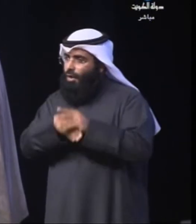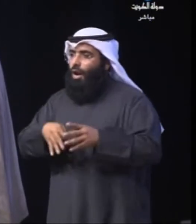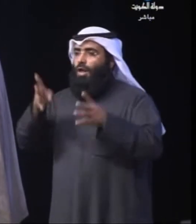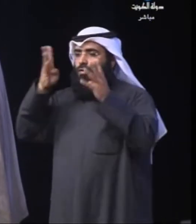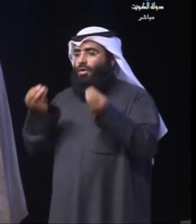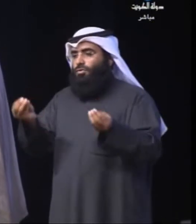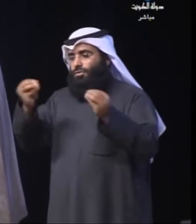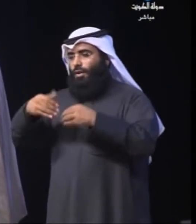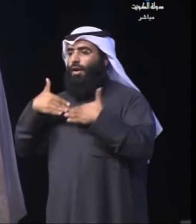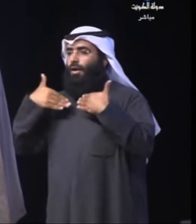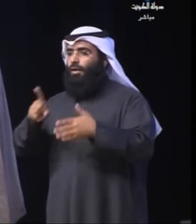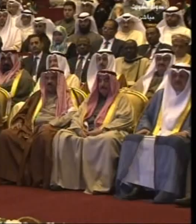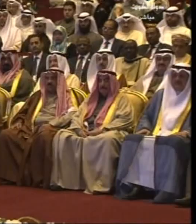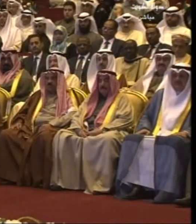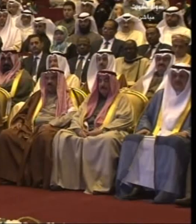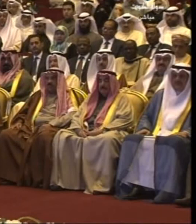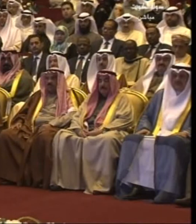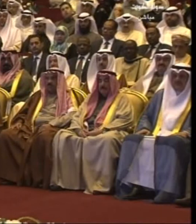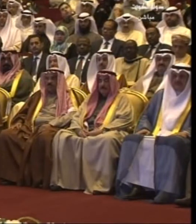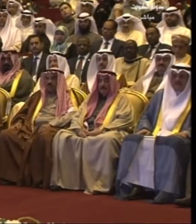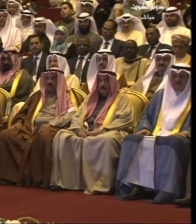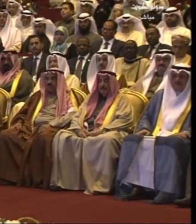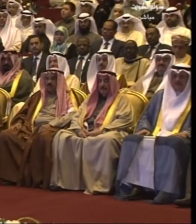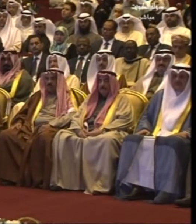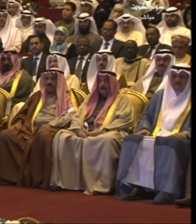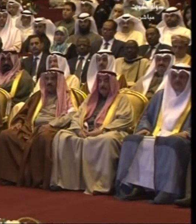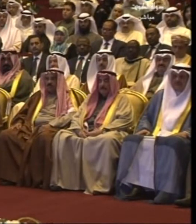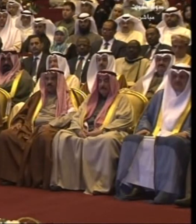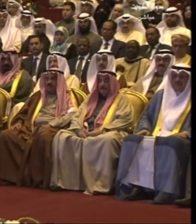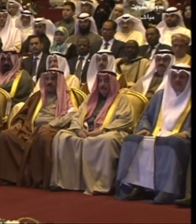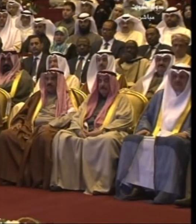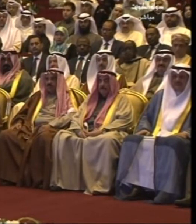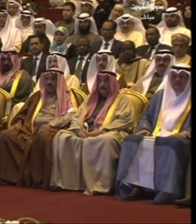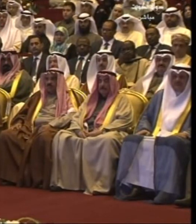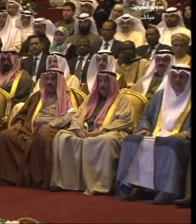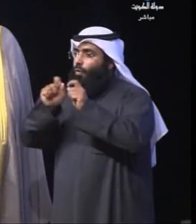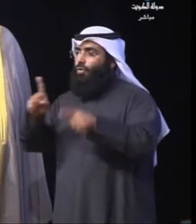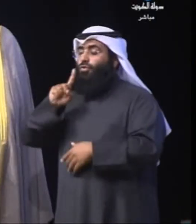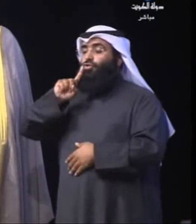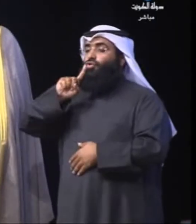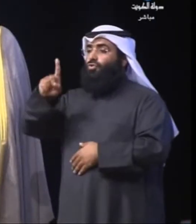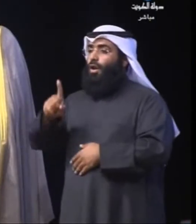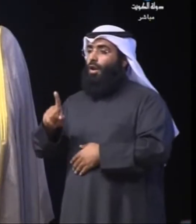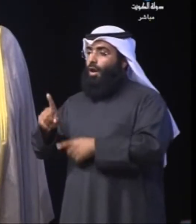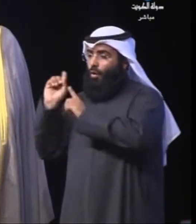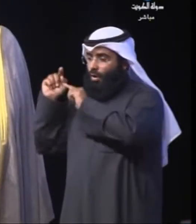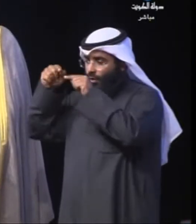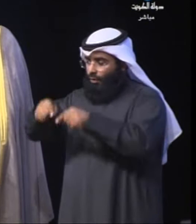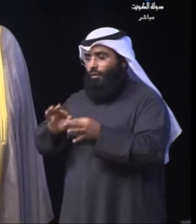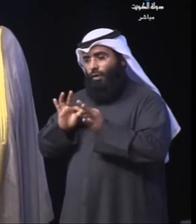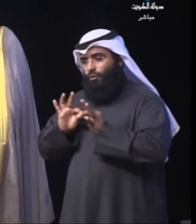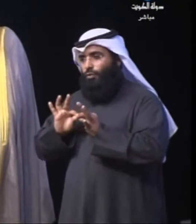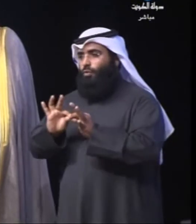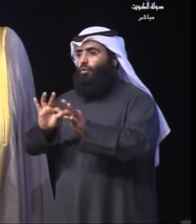وعدهم الله سبحانه وتعالى. وأن نعد سموكم أن تظل جهودنا موصولة لرعاية الأجيال الجديدة من أبناء هذا الوطن